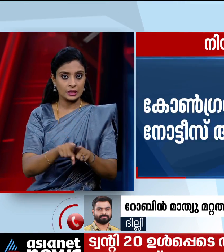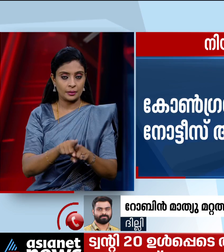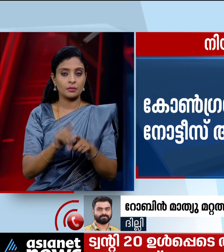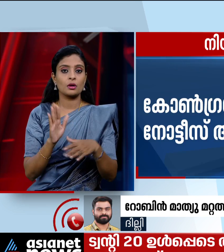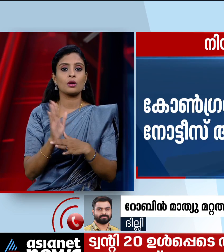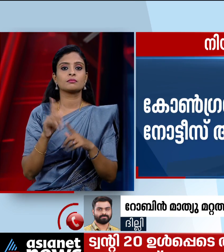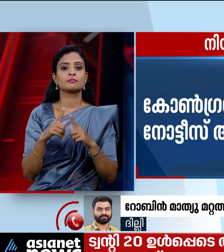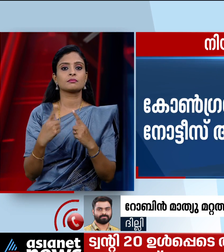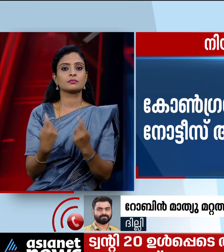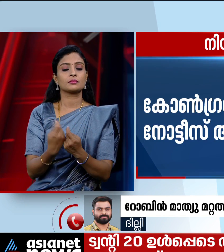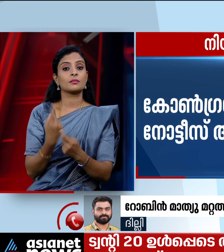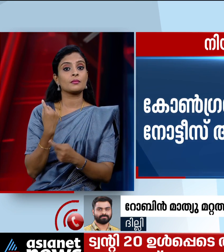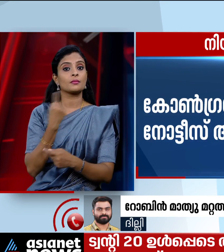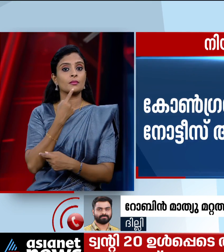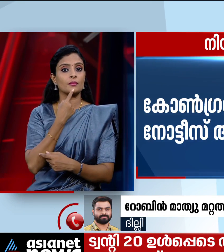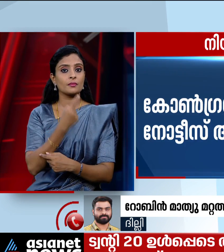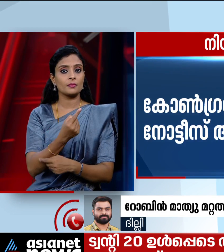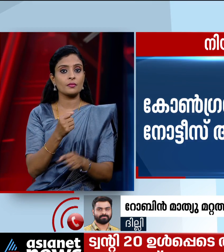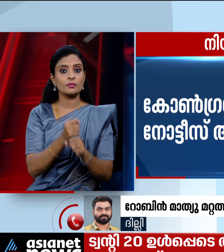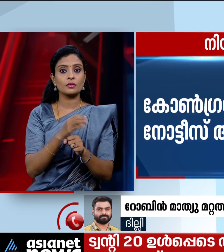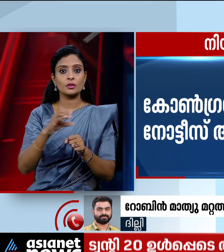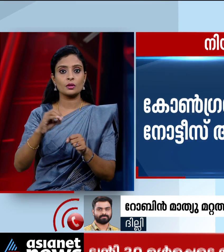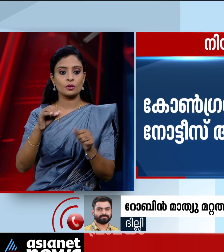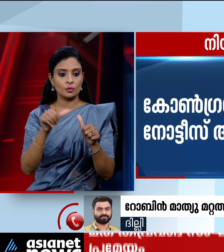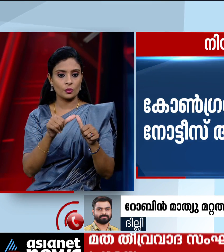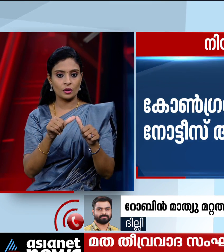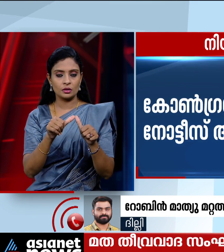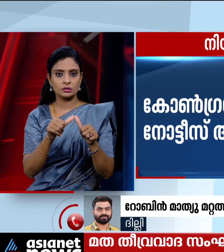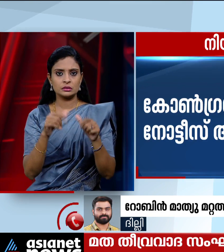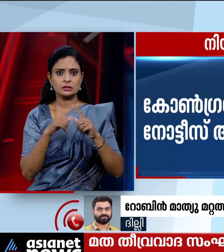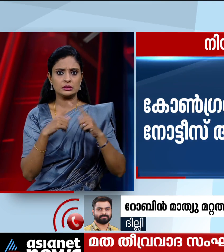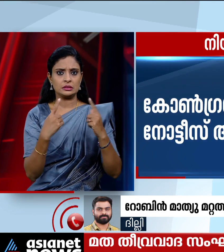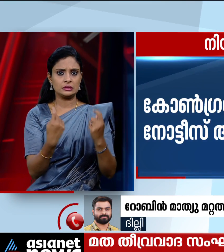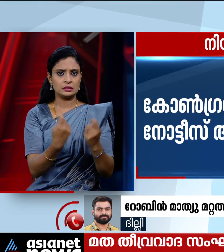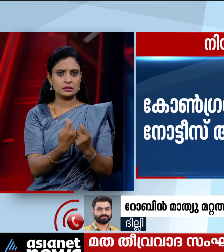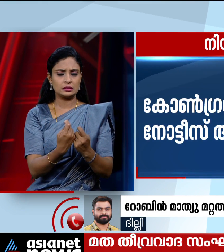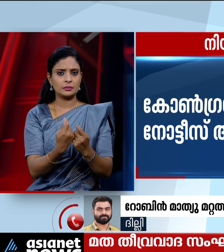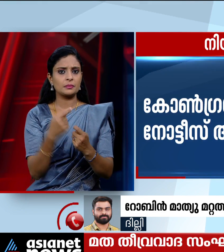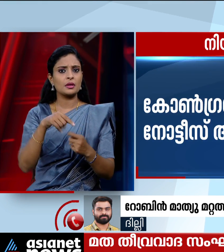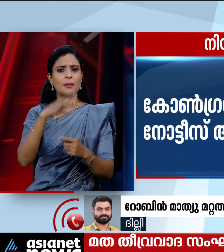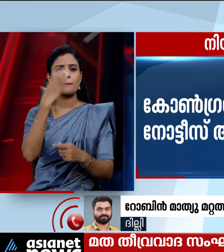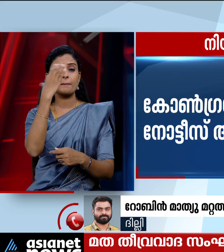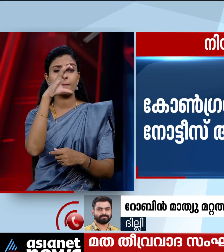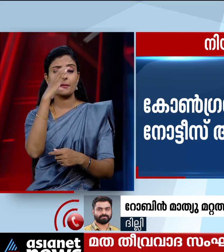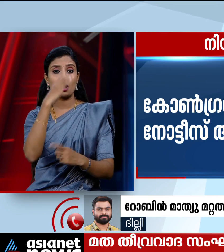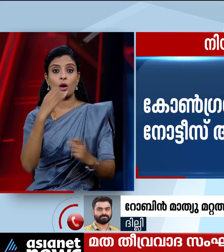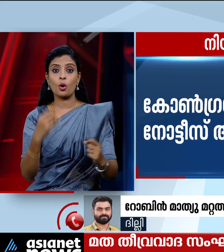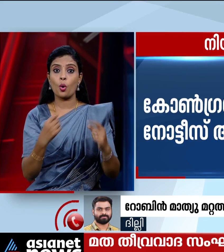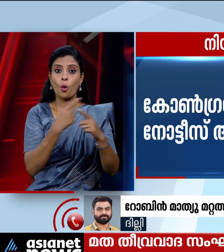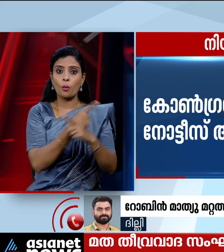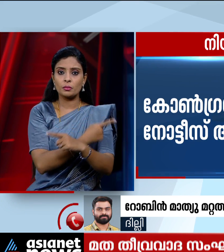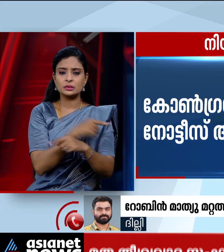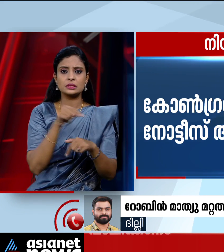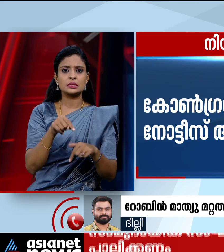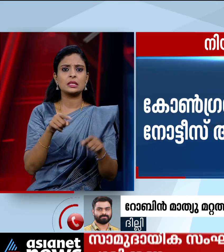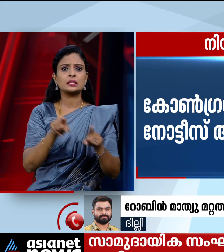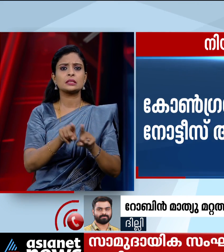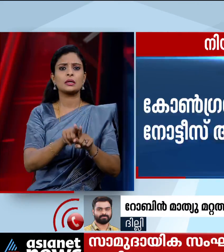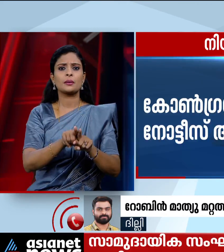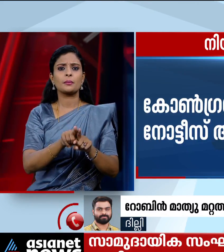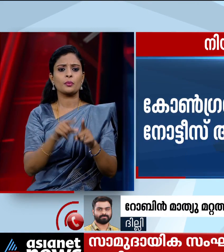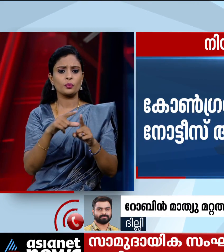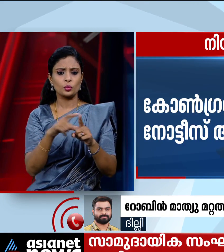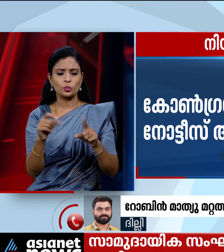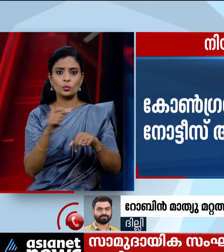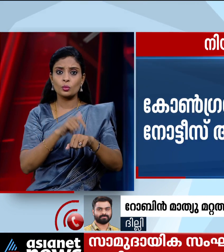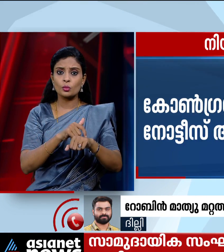പുറത്തുവിട്ടത്. ഈ ഗോവയിൽ അധികൃതർ, എക്സൈസ് അധികൃതർ ഈ ബാറിനെതിരെ നടപടിയെടുത്തപ്പോൾ ആ നടപടിയെടുത്ത ആളെ